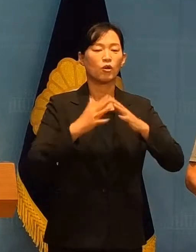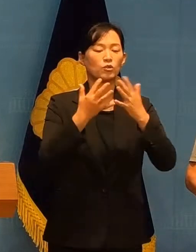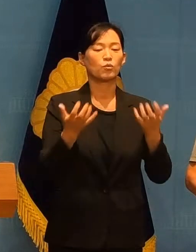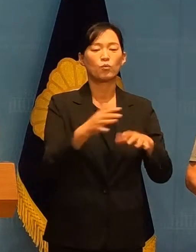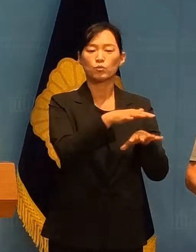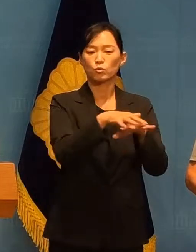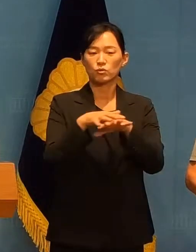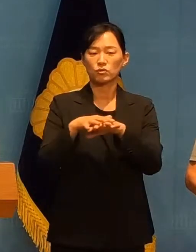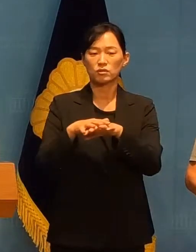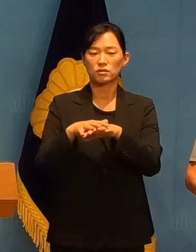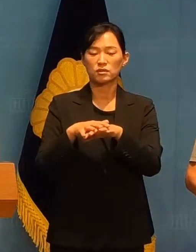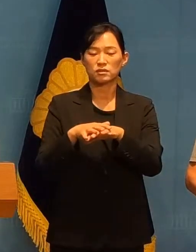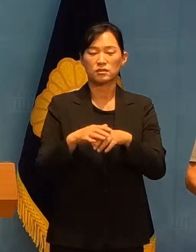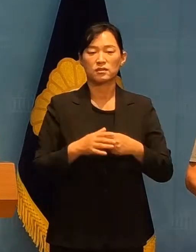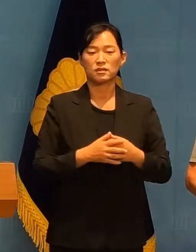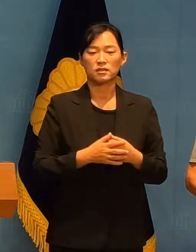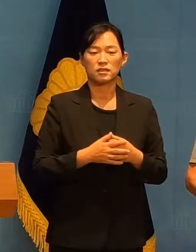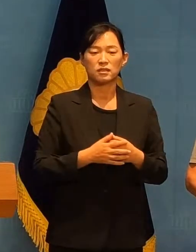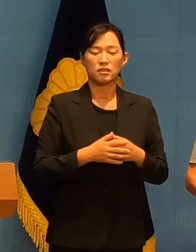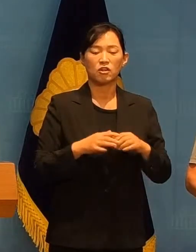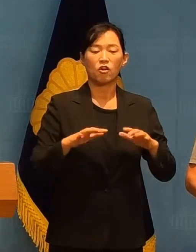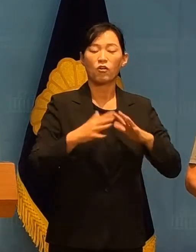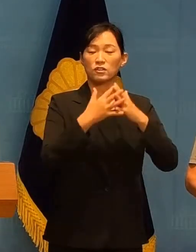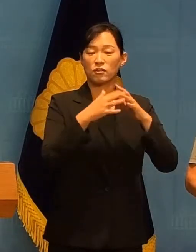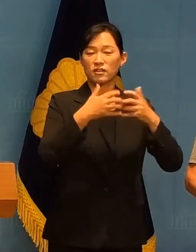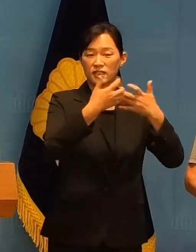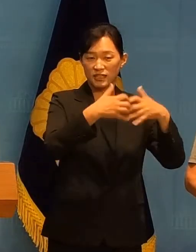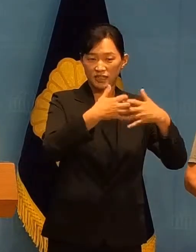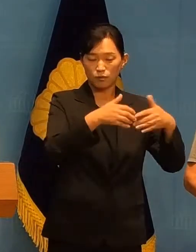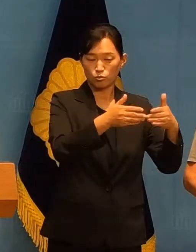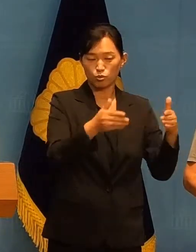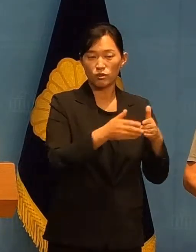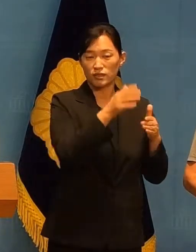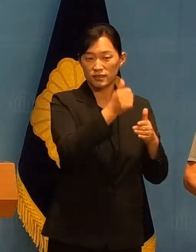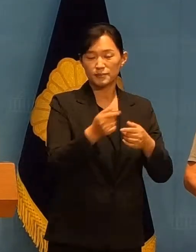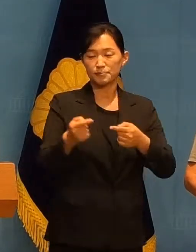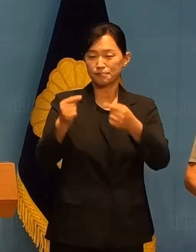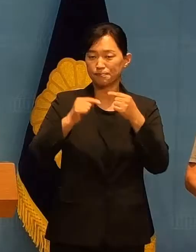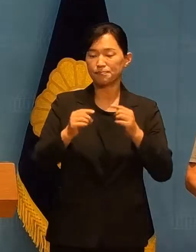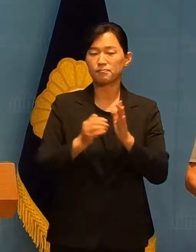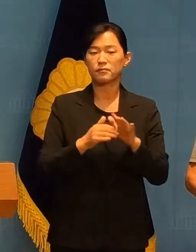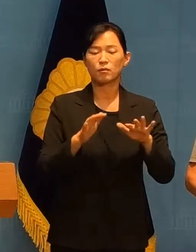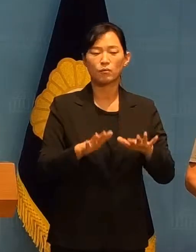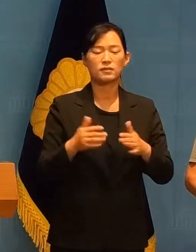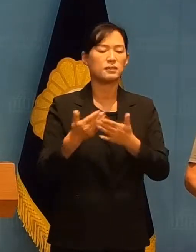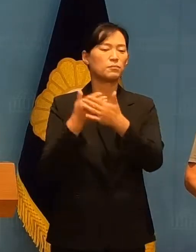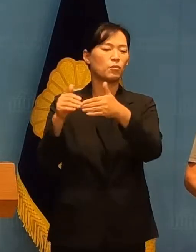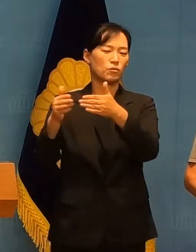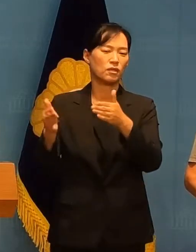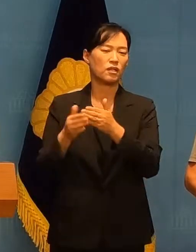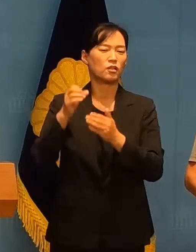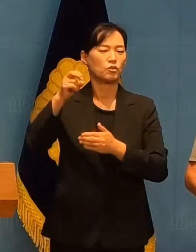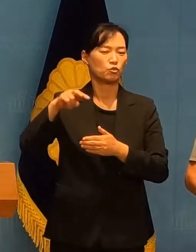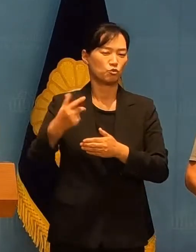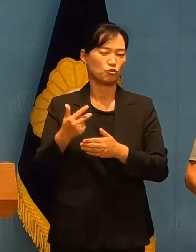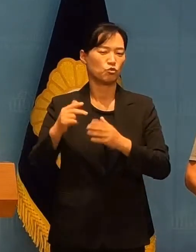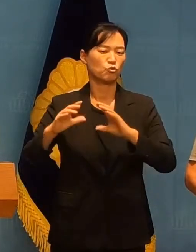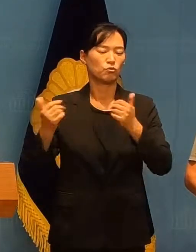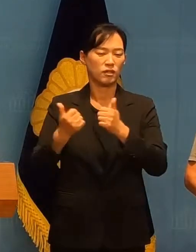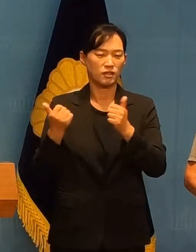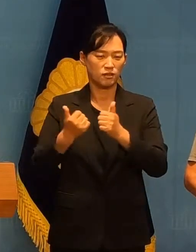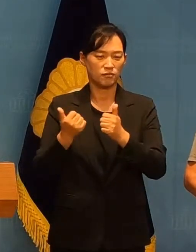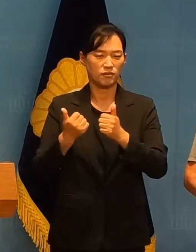건설노조에서 김기우 건설기계 분과위원장님 참석하셨습니다. 그리고 진보당 윤종우